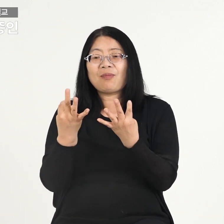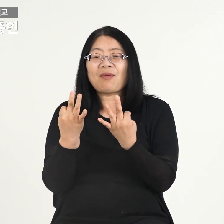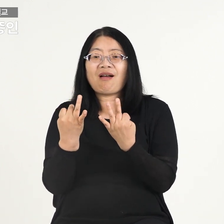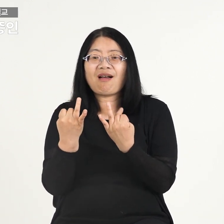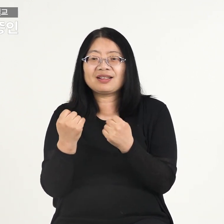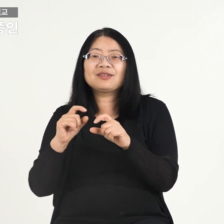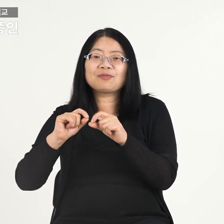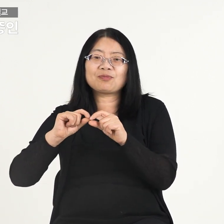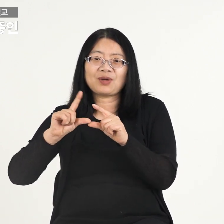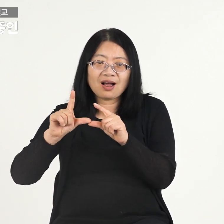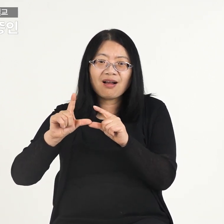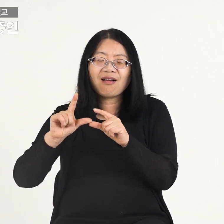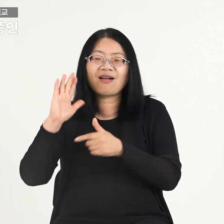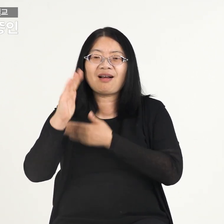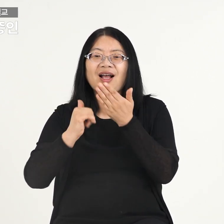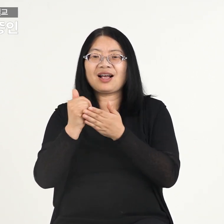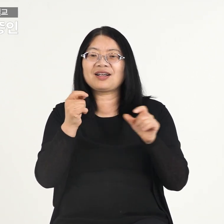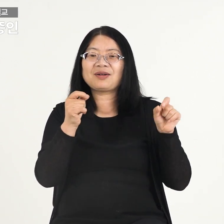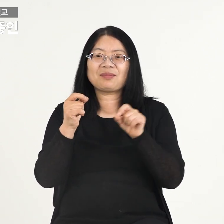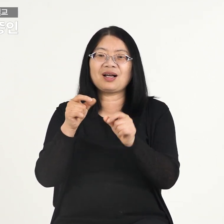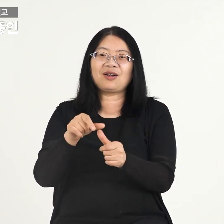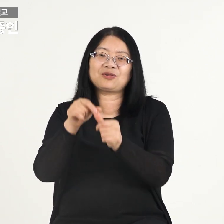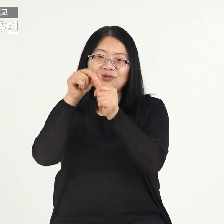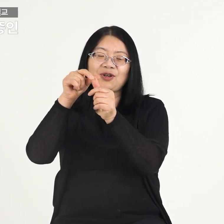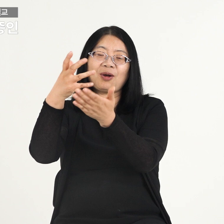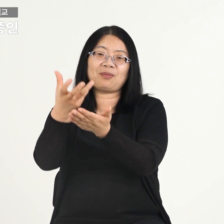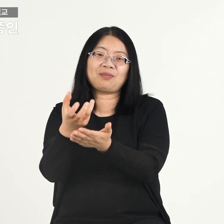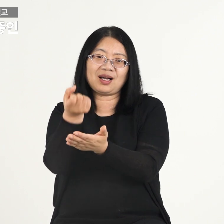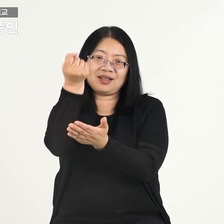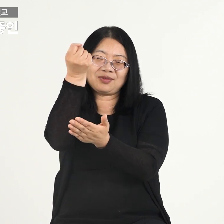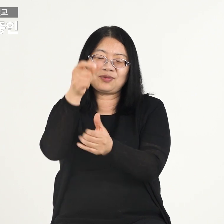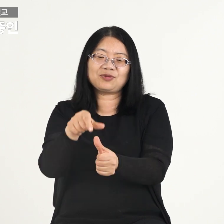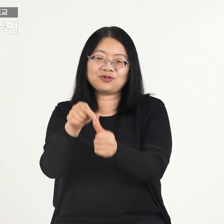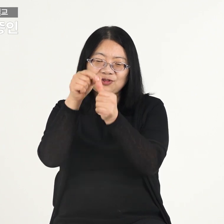많은 다수가 하나님 앞에 구원함을 입고